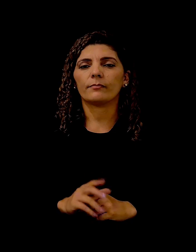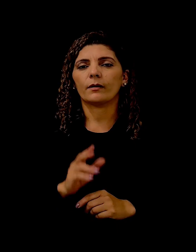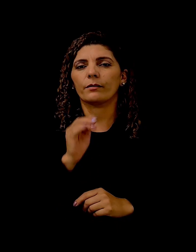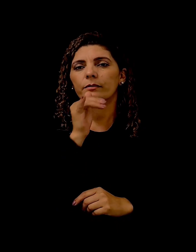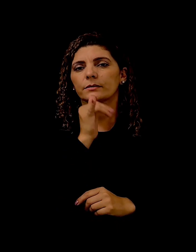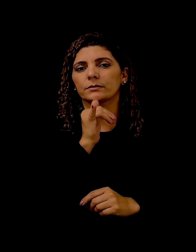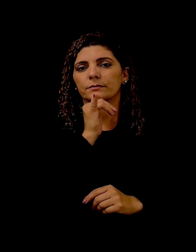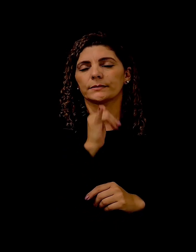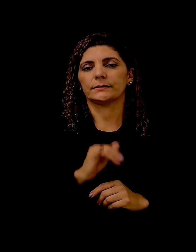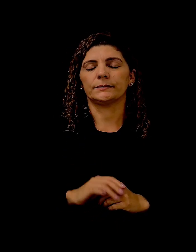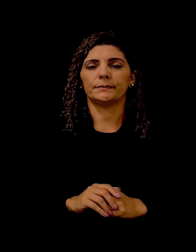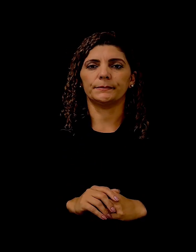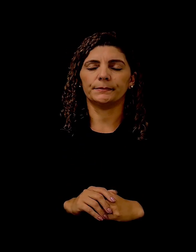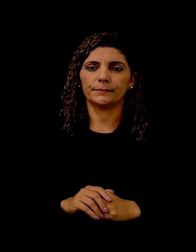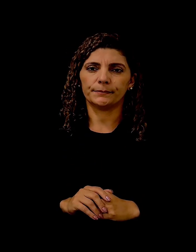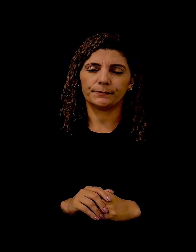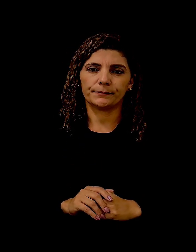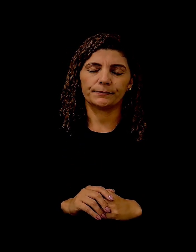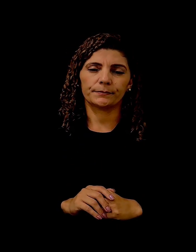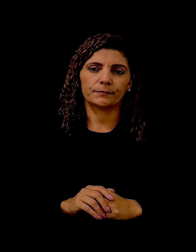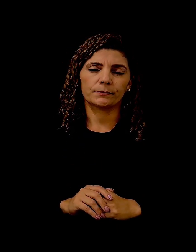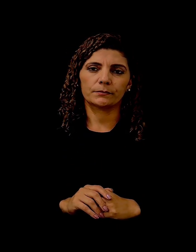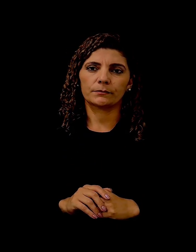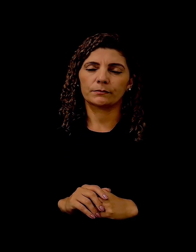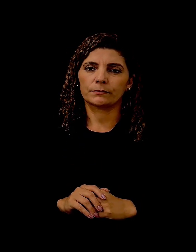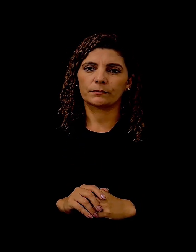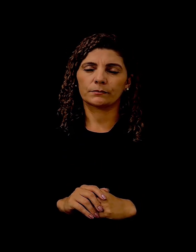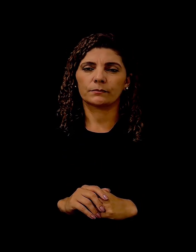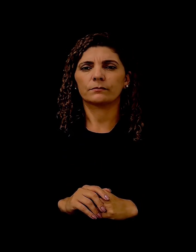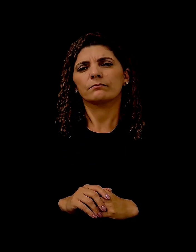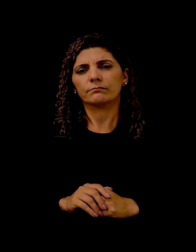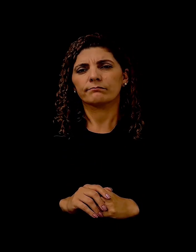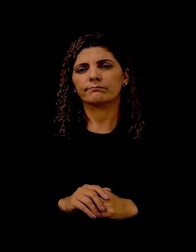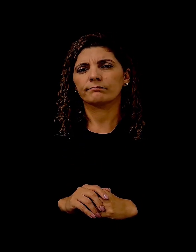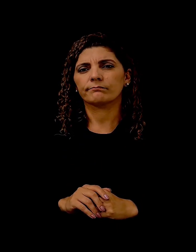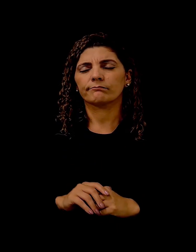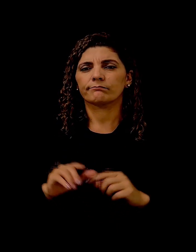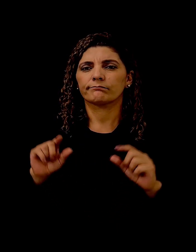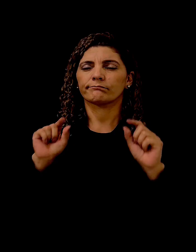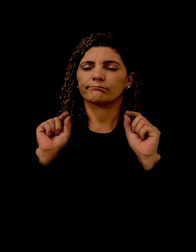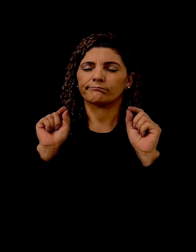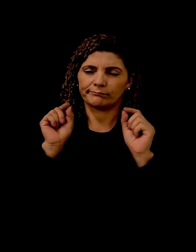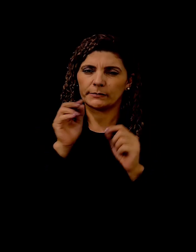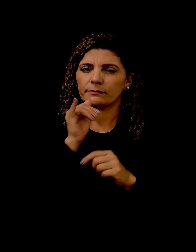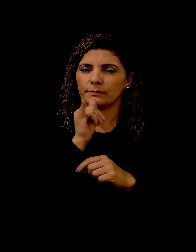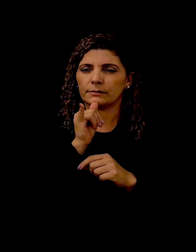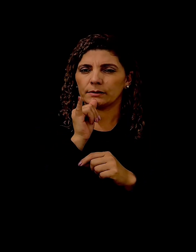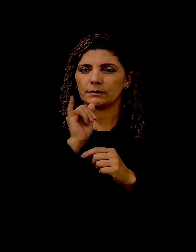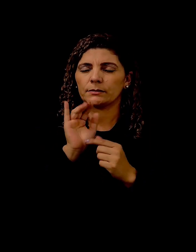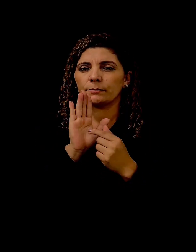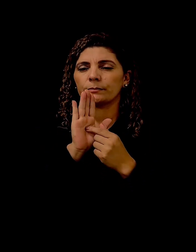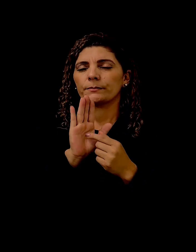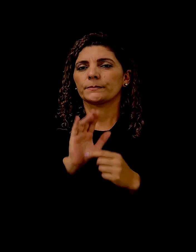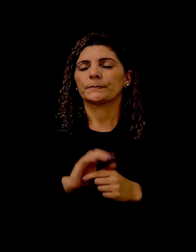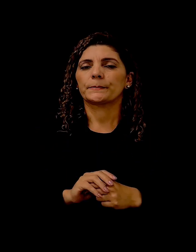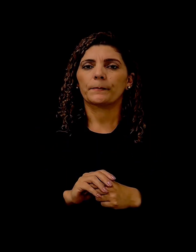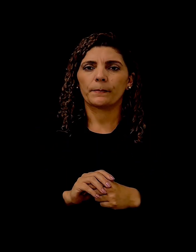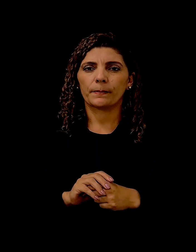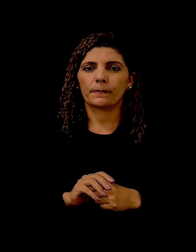exemplo, no reino, apenas a título de exemplo, quando a